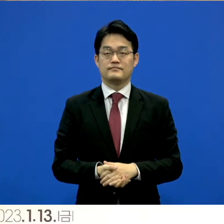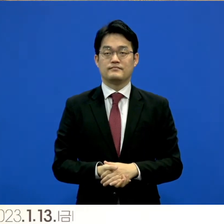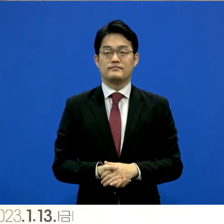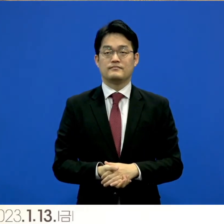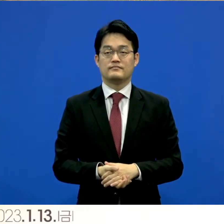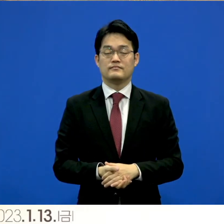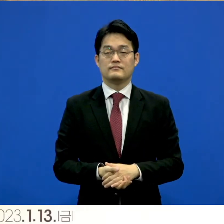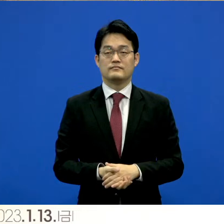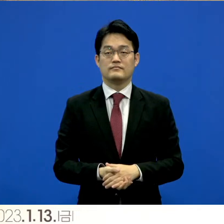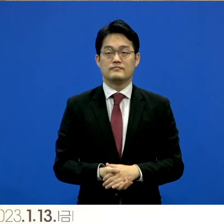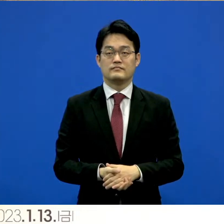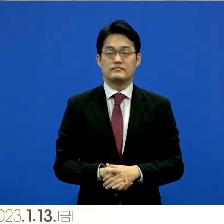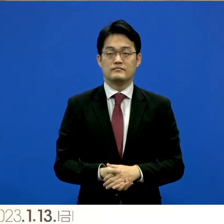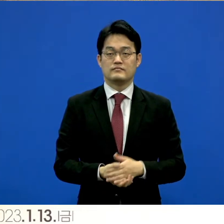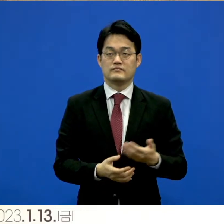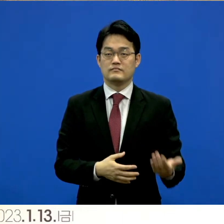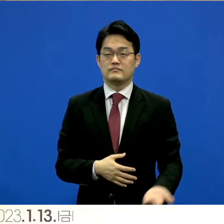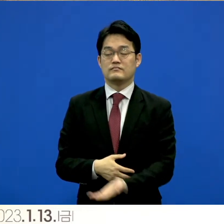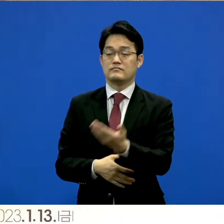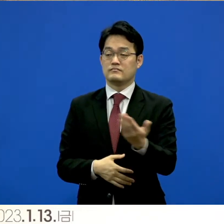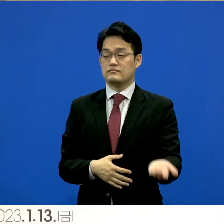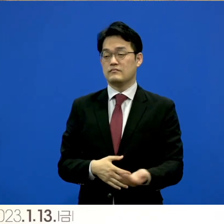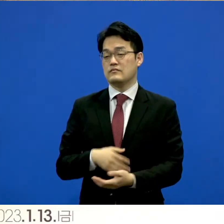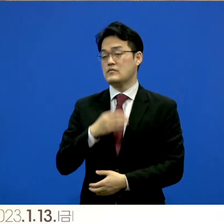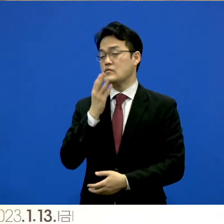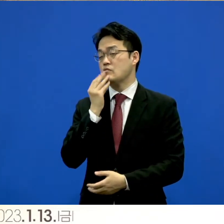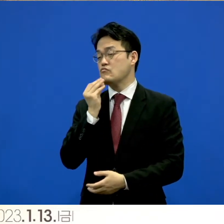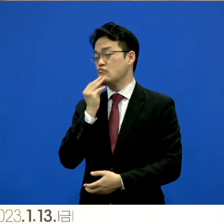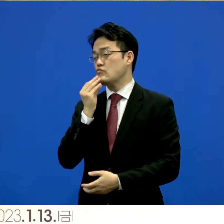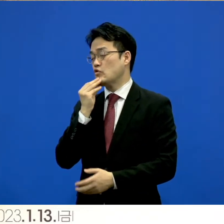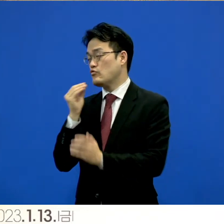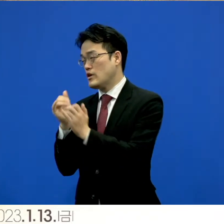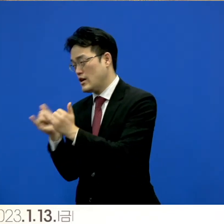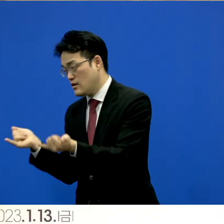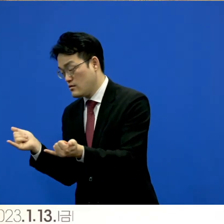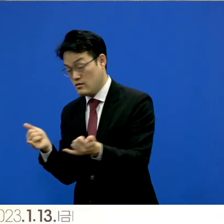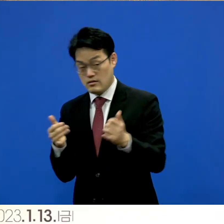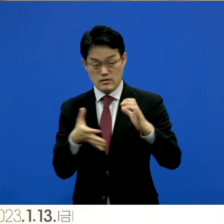여러분, 이 거리를 좁히는 것이 얼마나 어려운지,